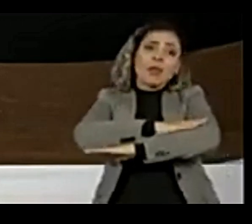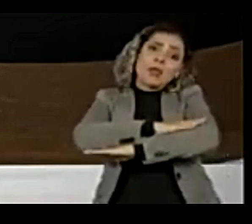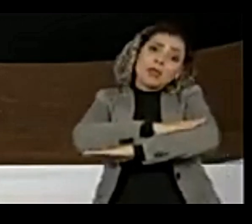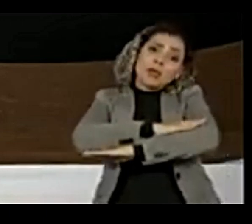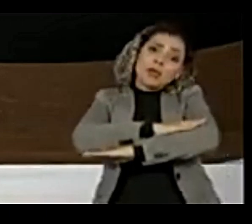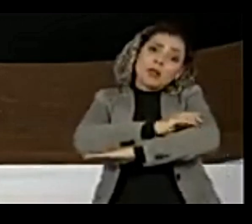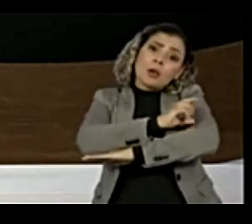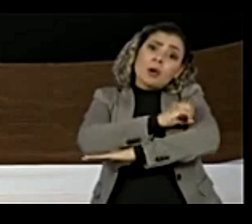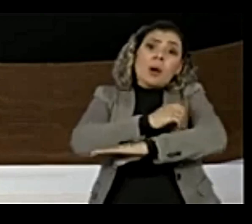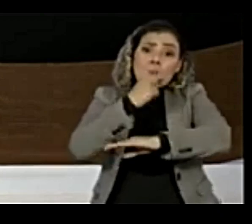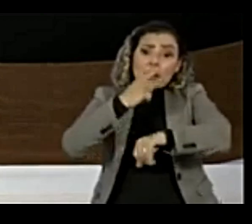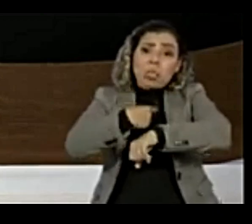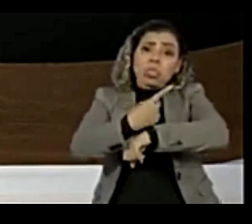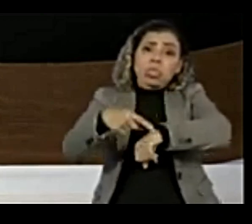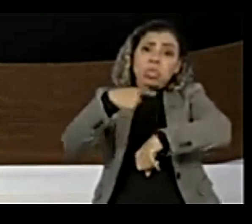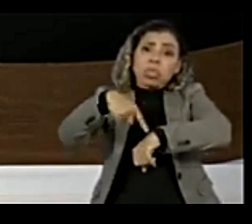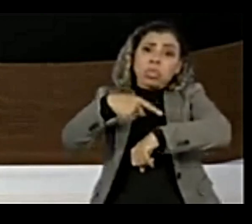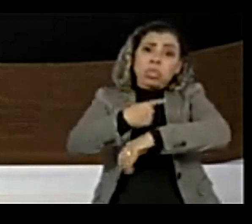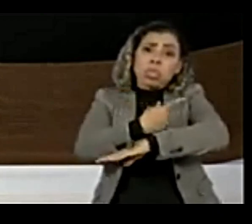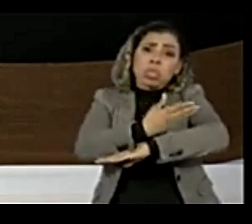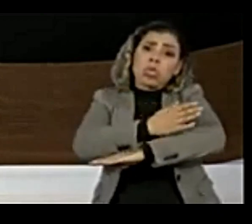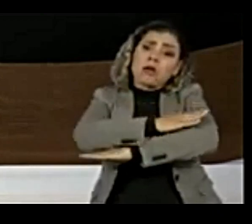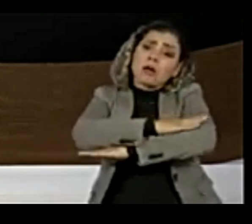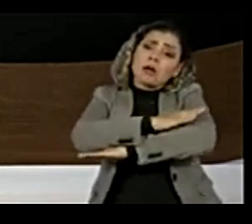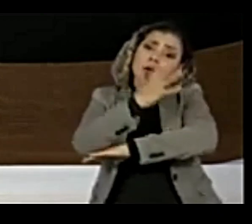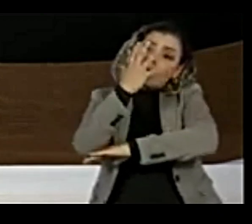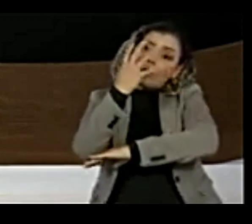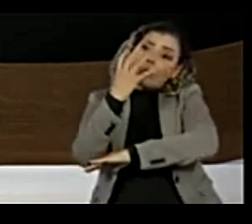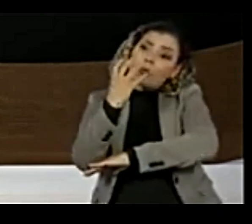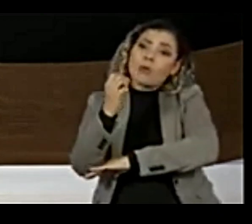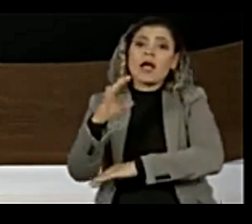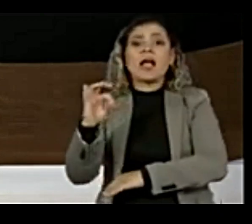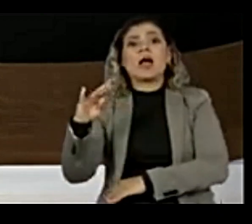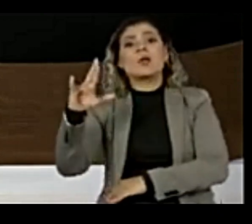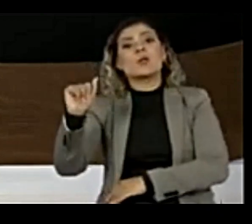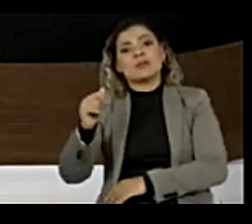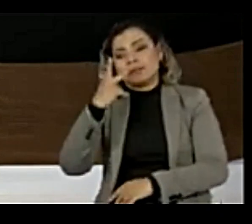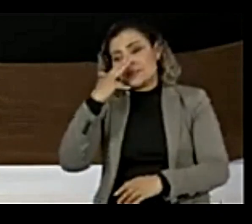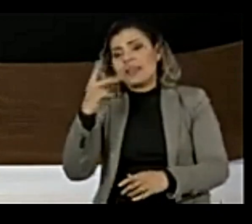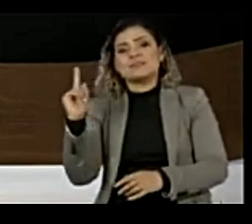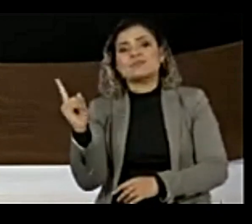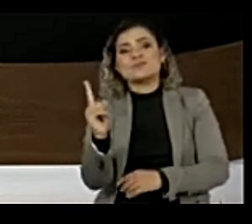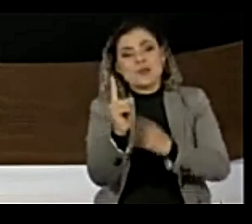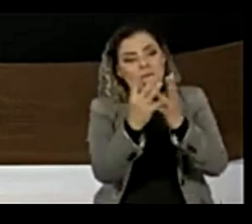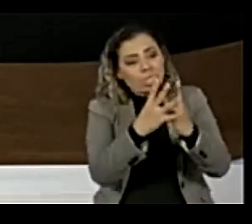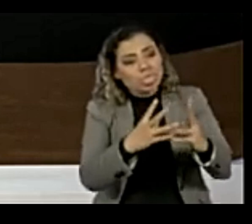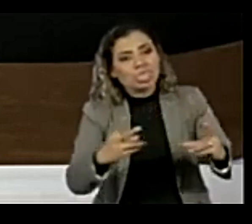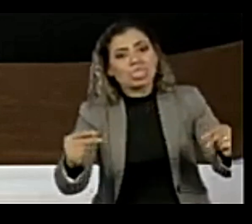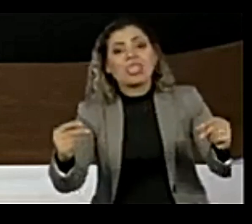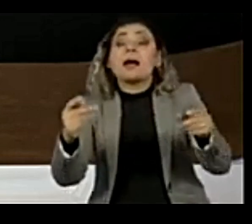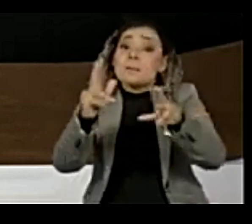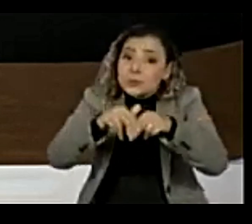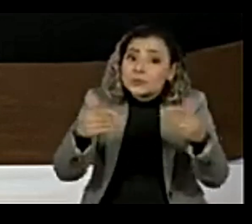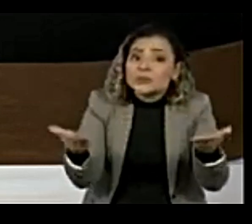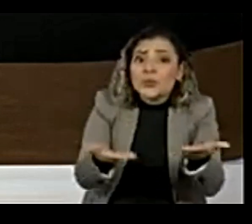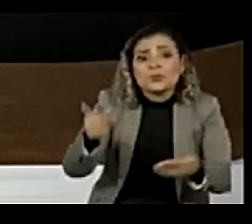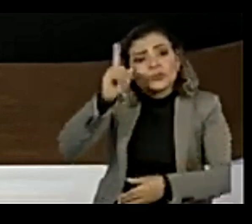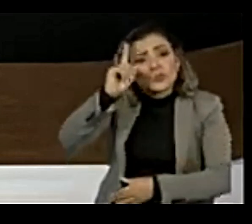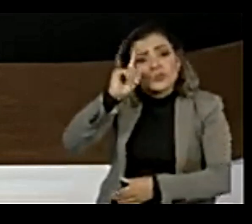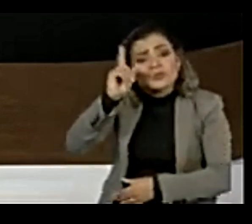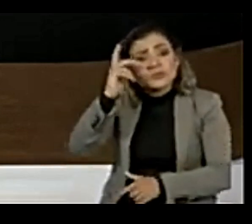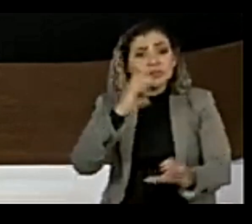Carolina não viu. Vivemos transformações profundas e rápidas todos os dias na forma como interagimos e